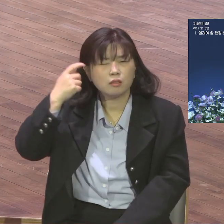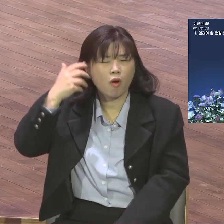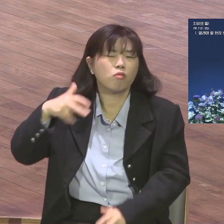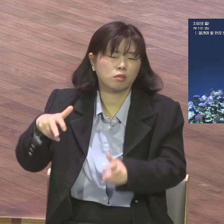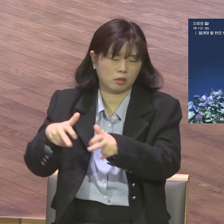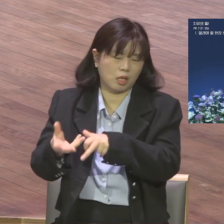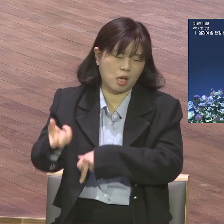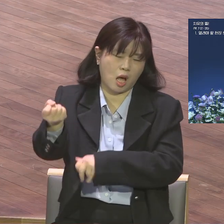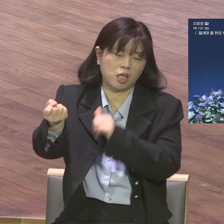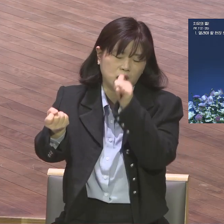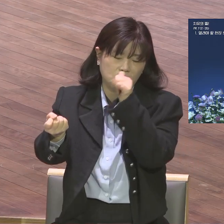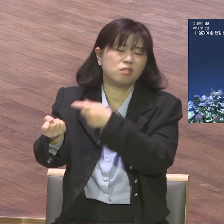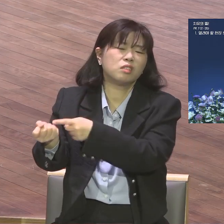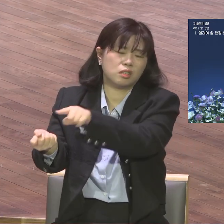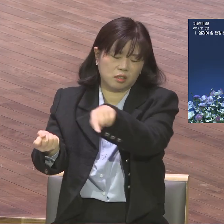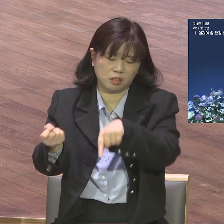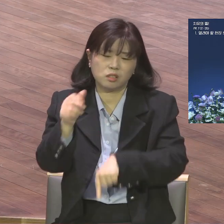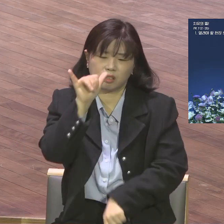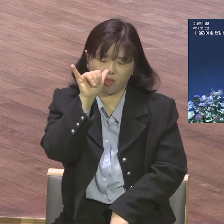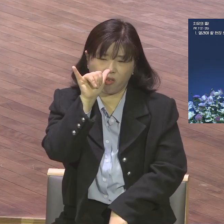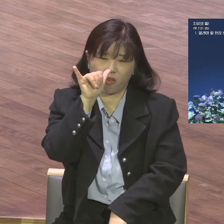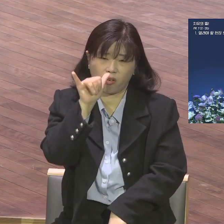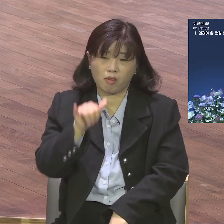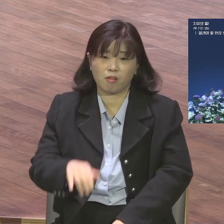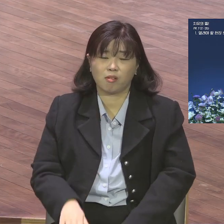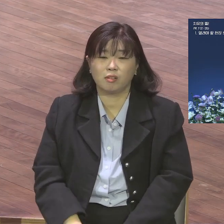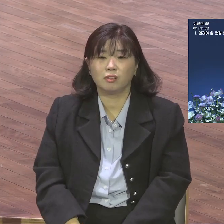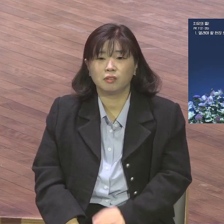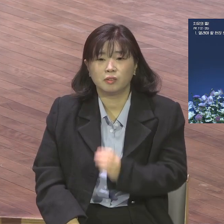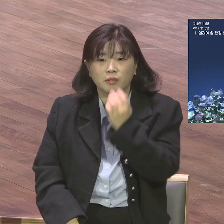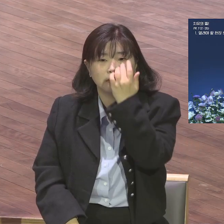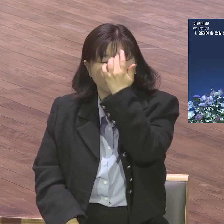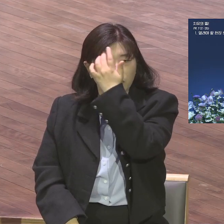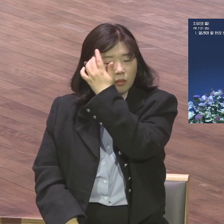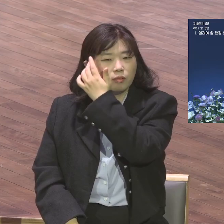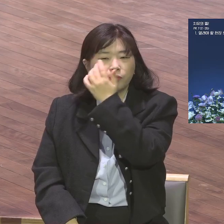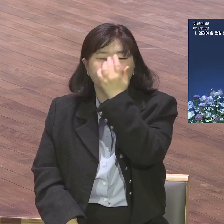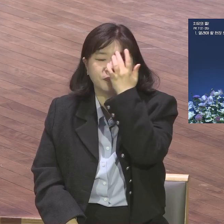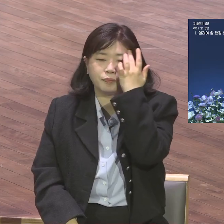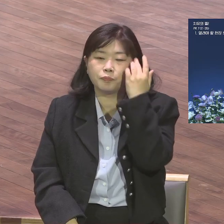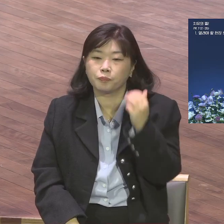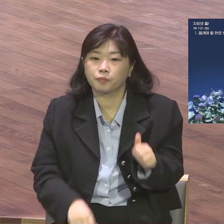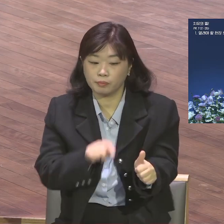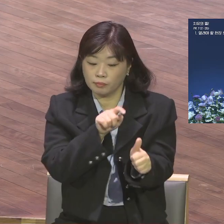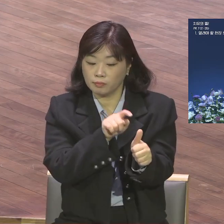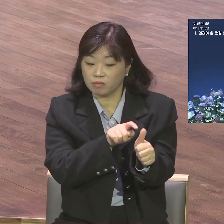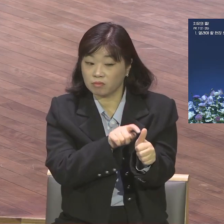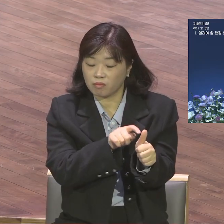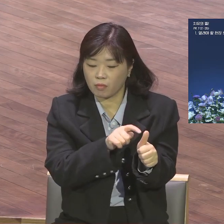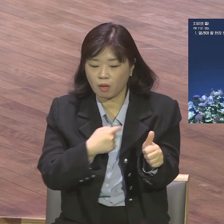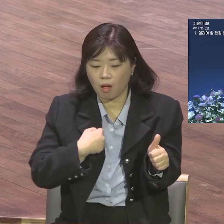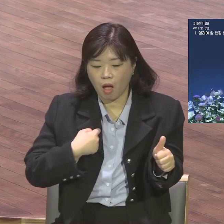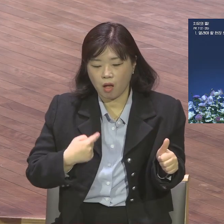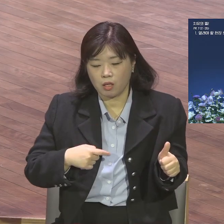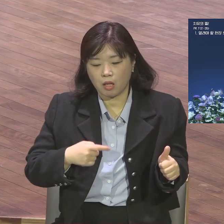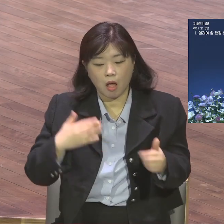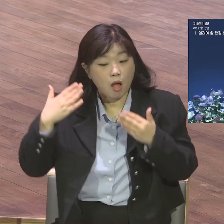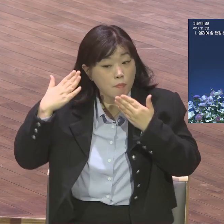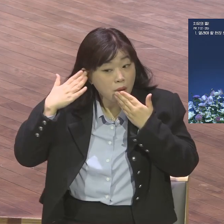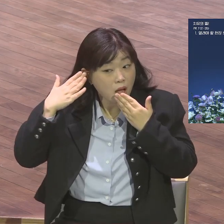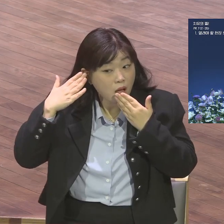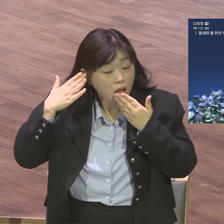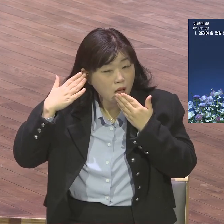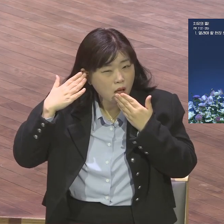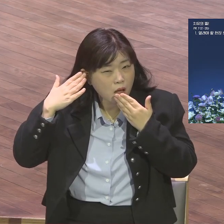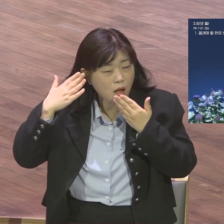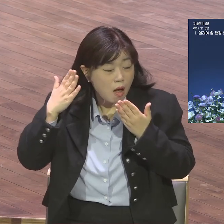장애자예요. 영적 장애. 이걸 강조하고 있는 거예요. 이 병자는 영적으로 하나님을 떠나서